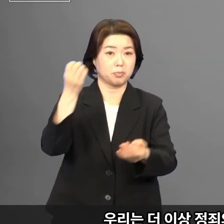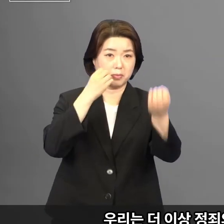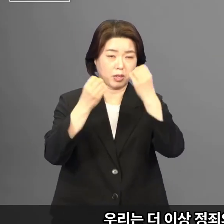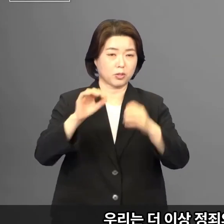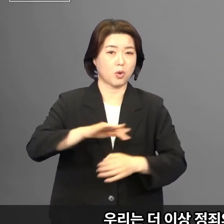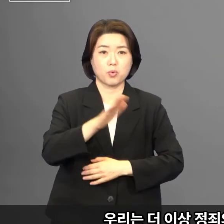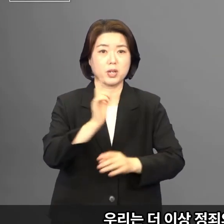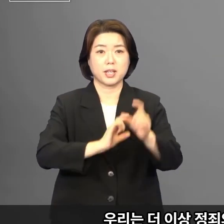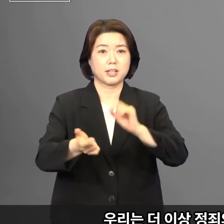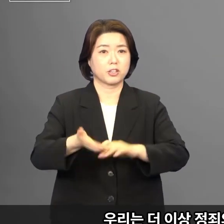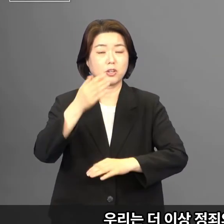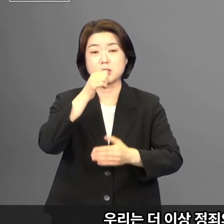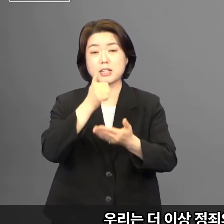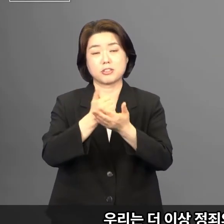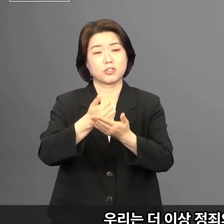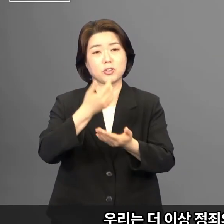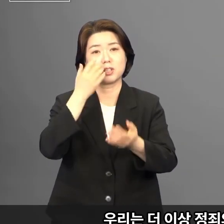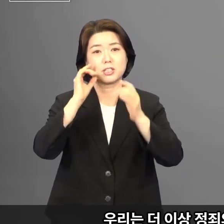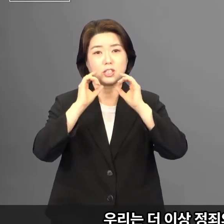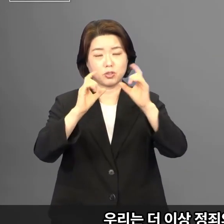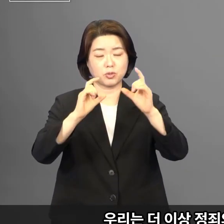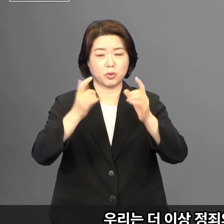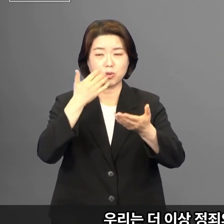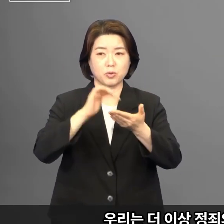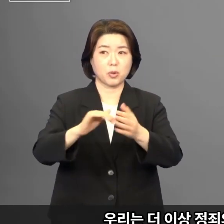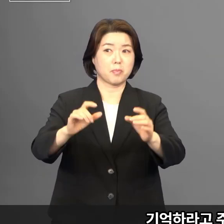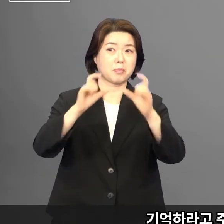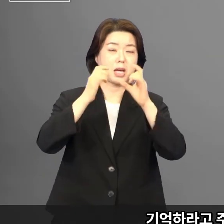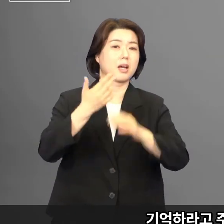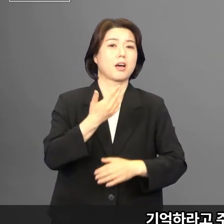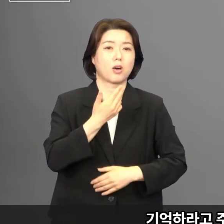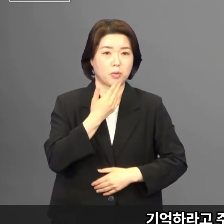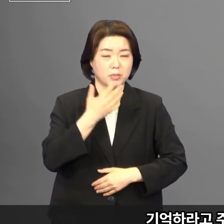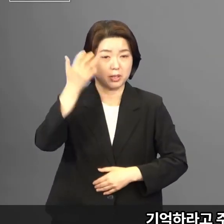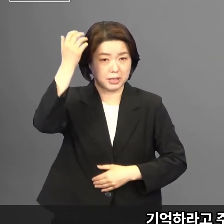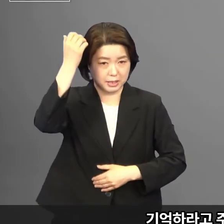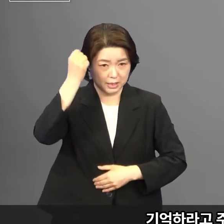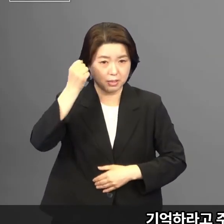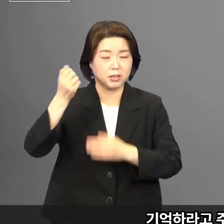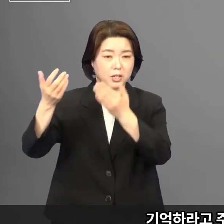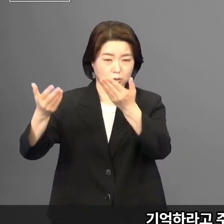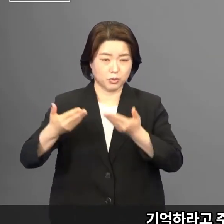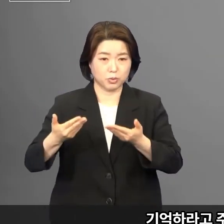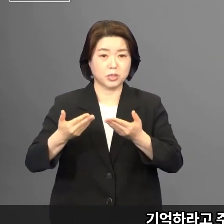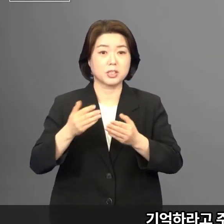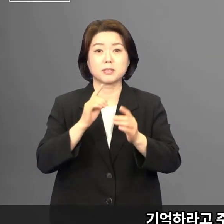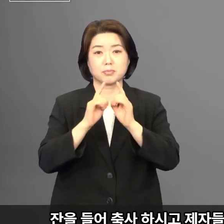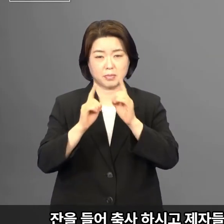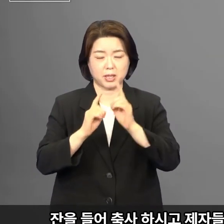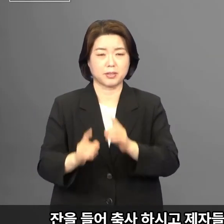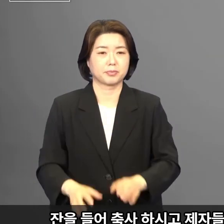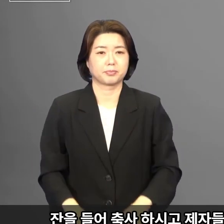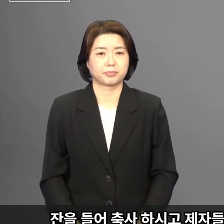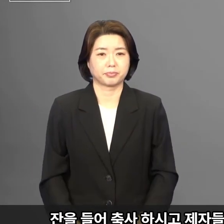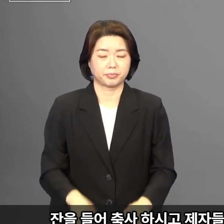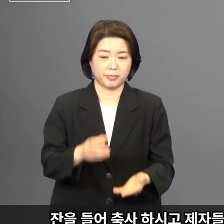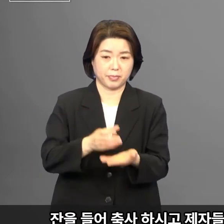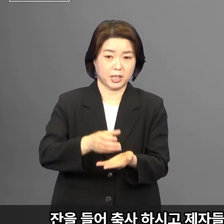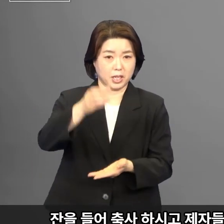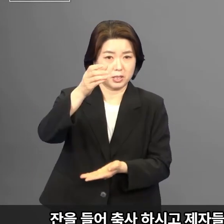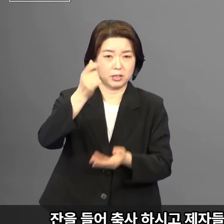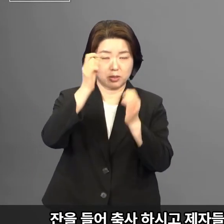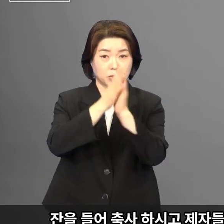이상 정죄의 돌을 맞지 않게 되었음을 기억하라고 주님은 말씀하십니다. 자녀들을